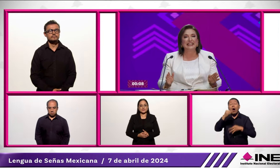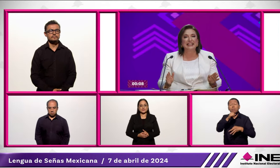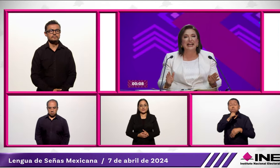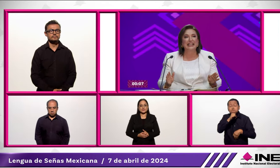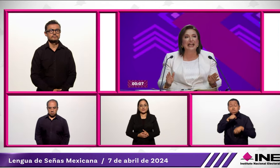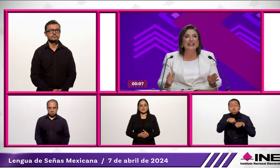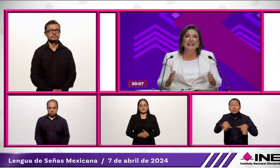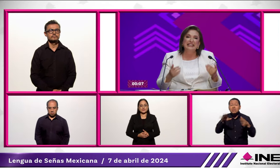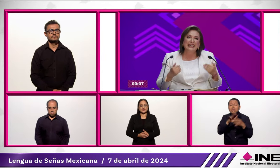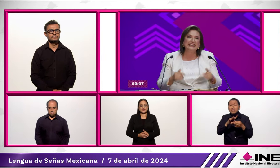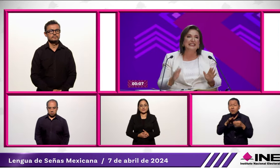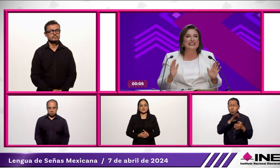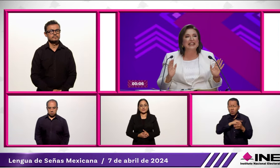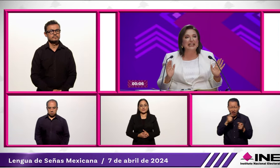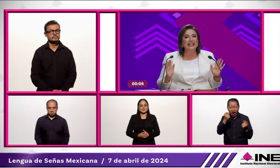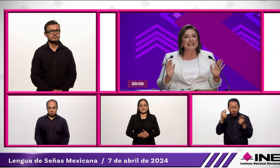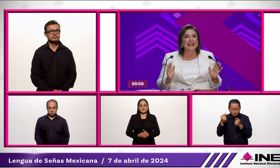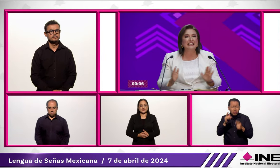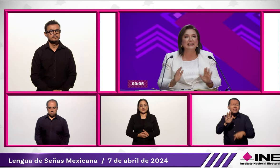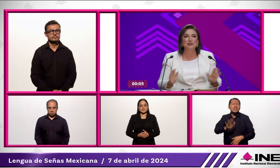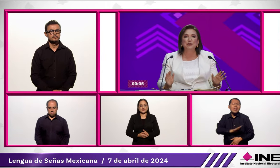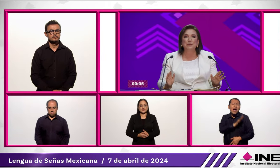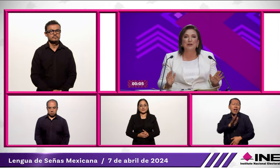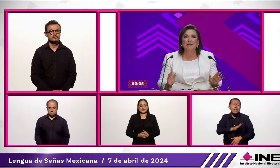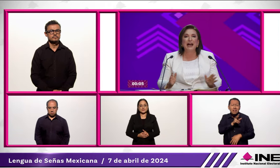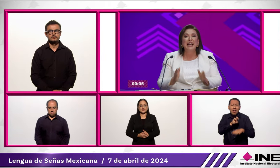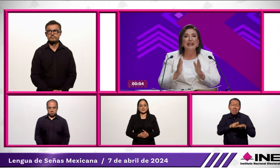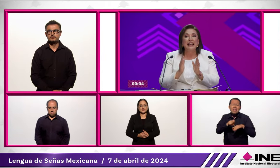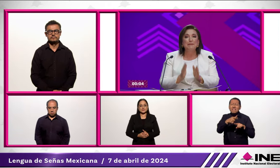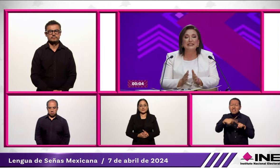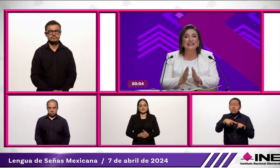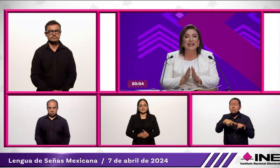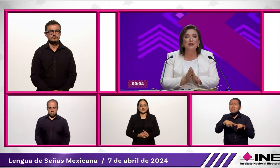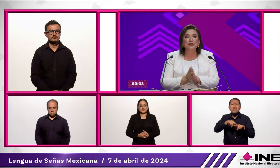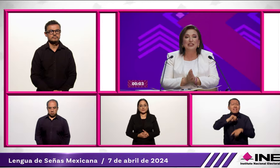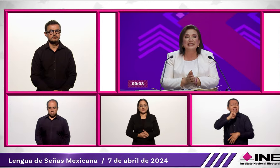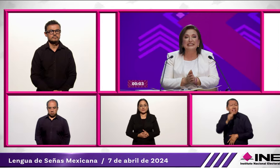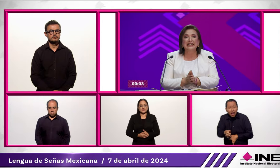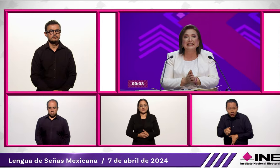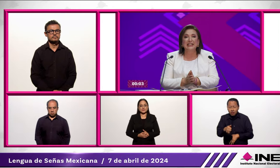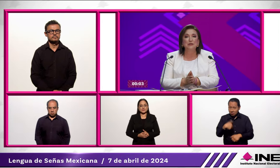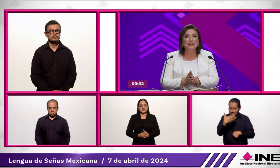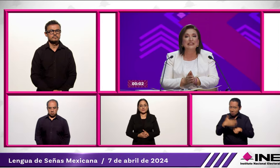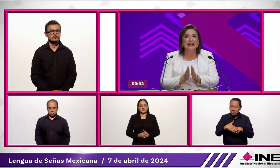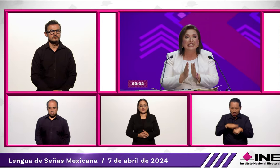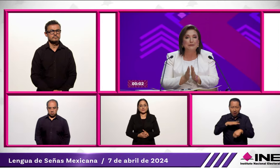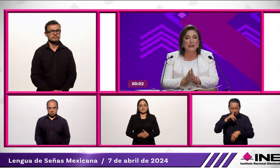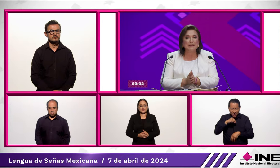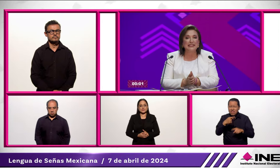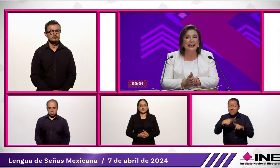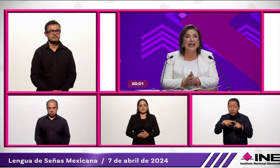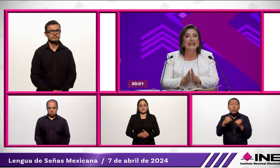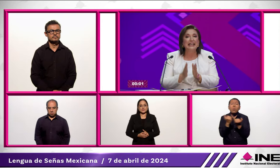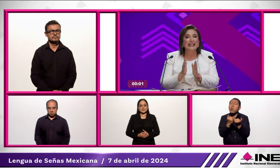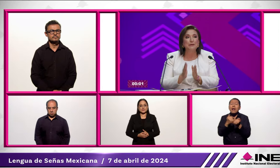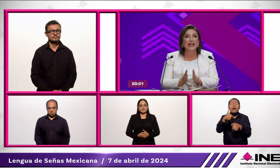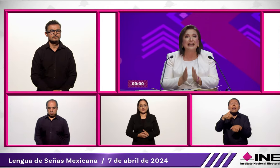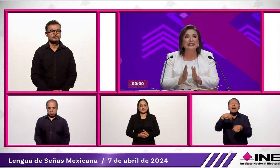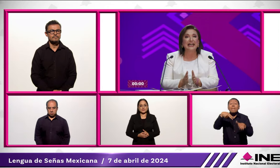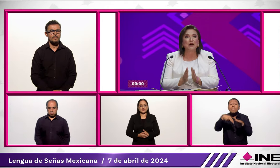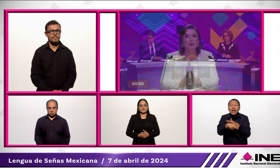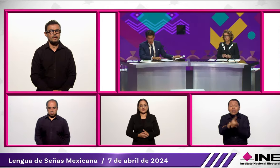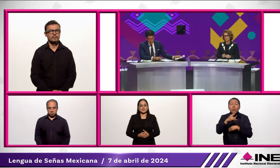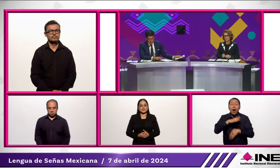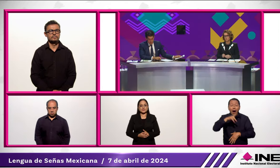los estándares de calidad, ya si se descarrila el tren, eso es otro problema. He presentado todas esas denuncias, las voy a investigar y las